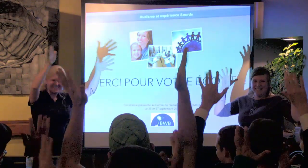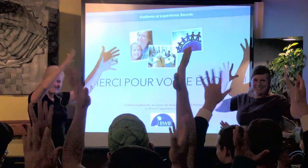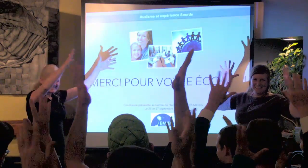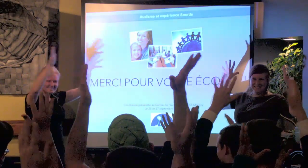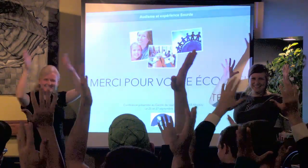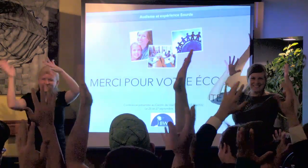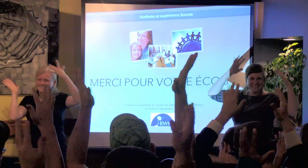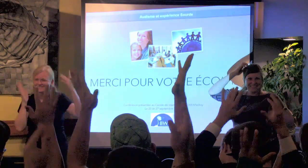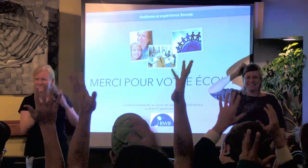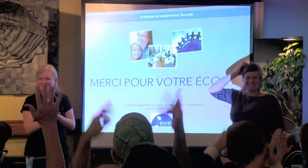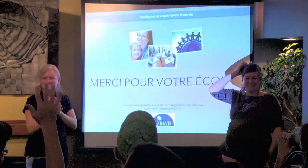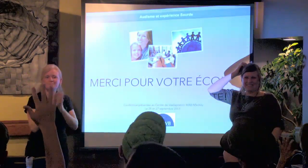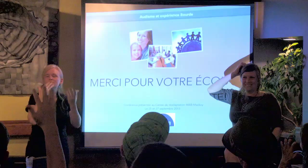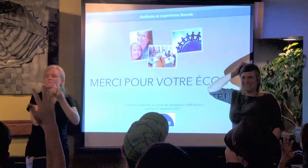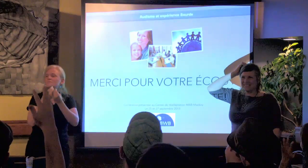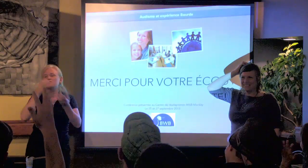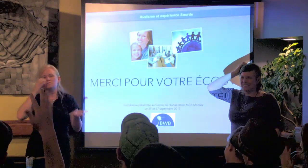mondes.